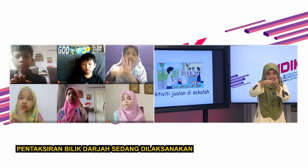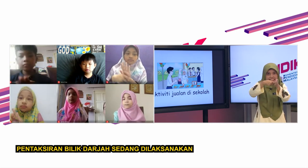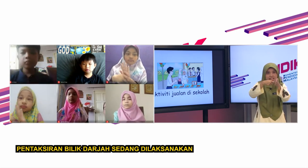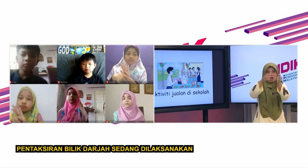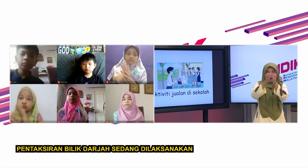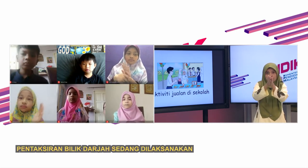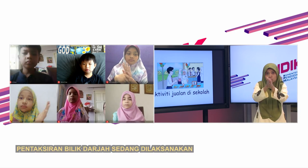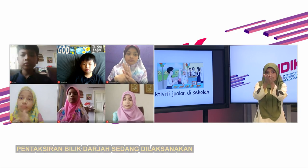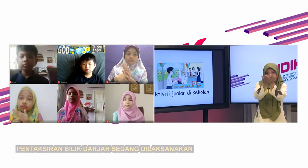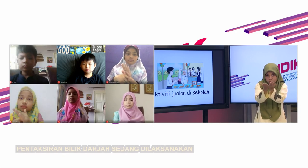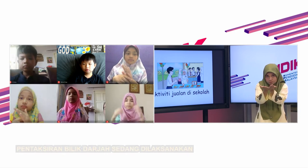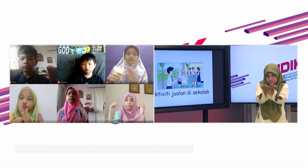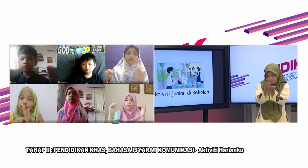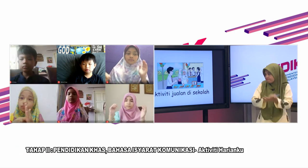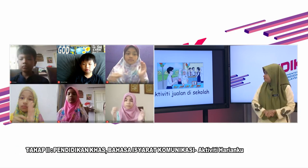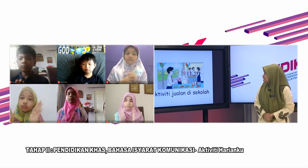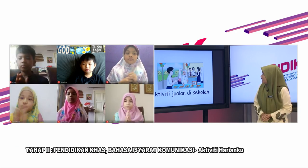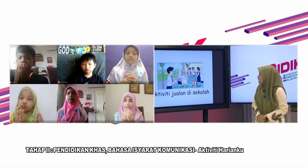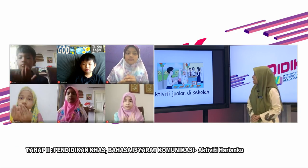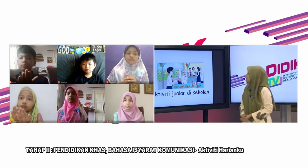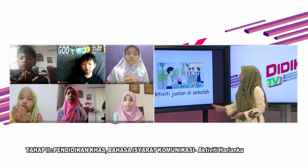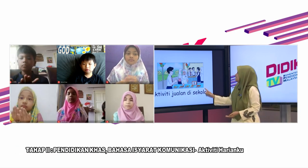Penanda buku.